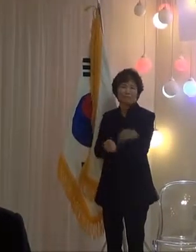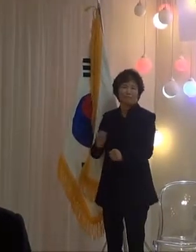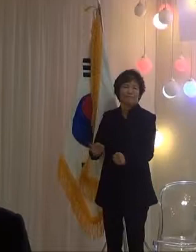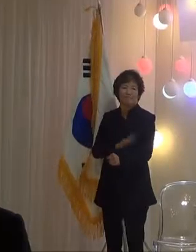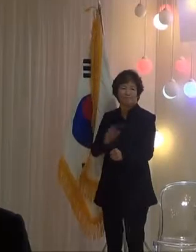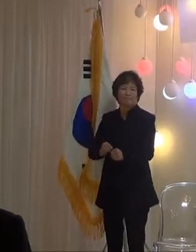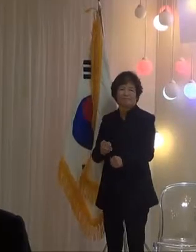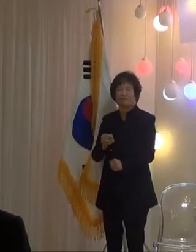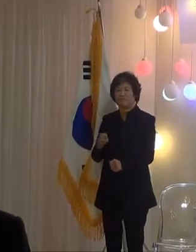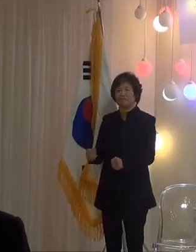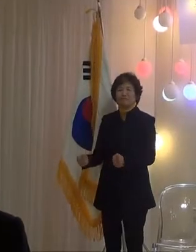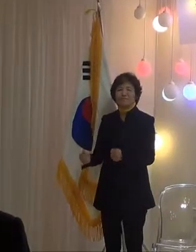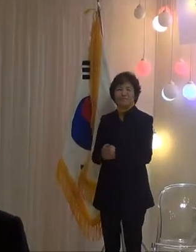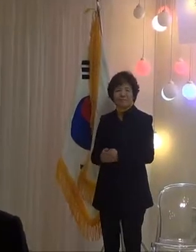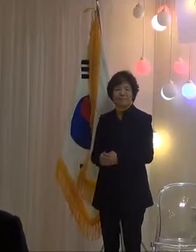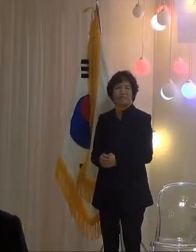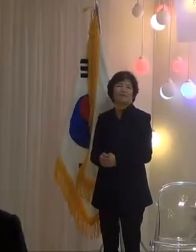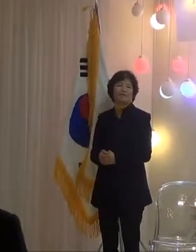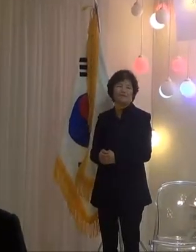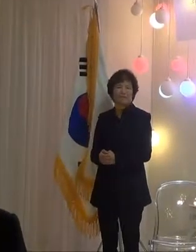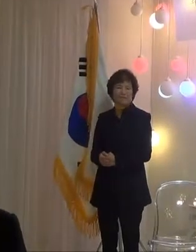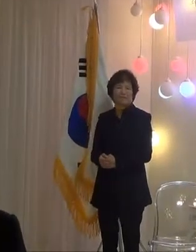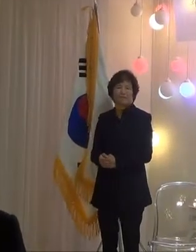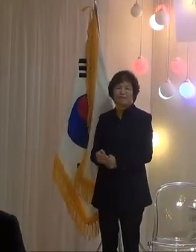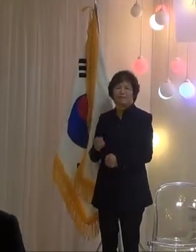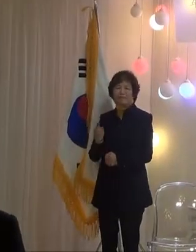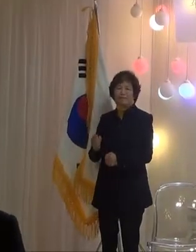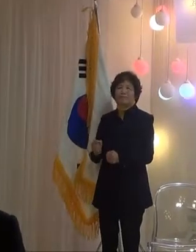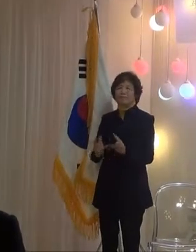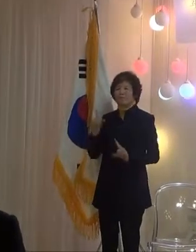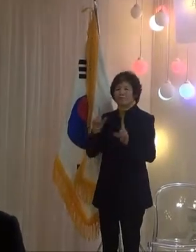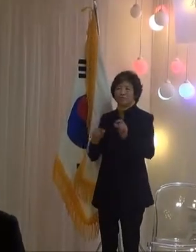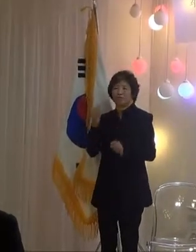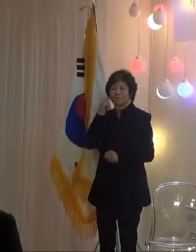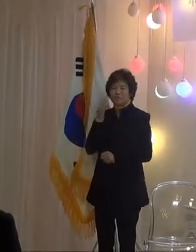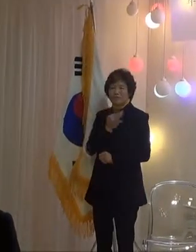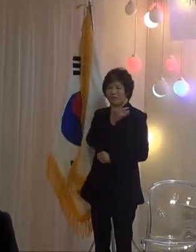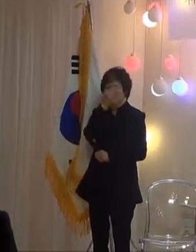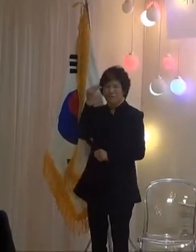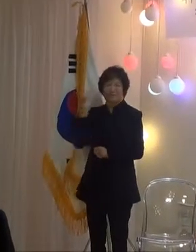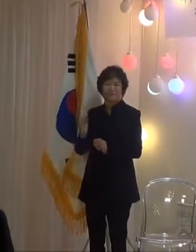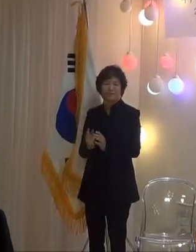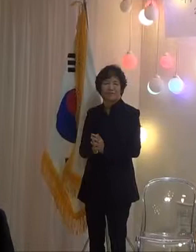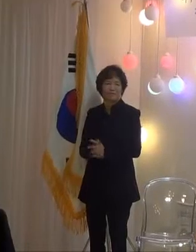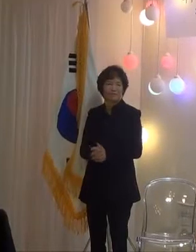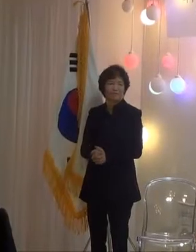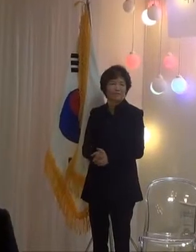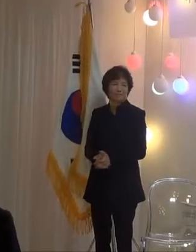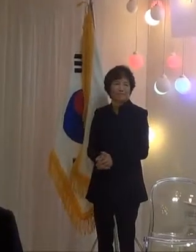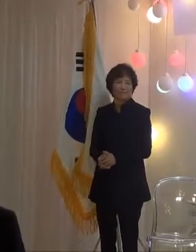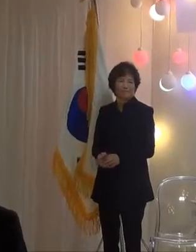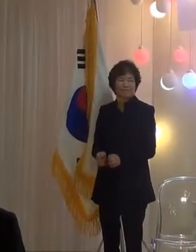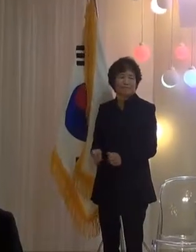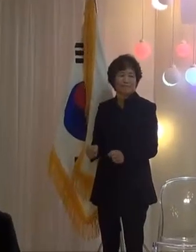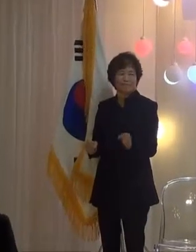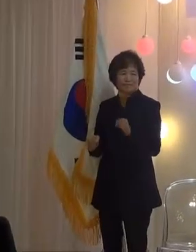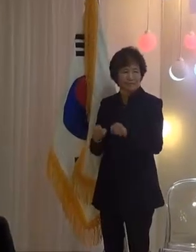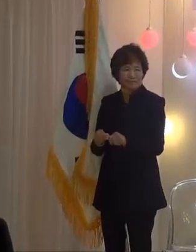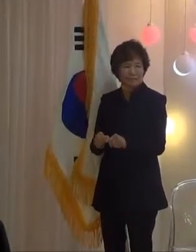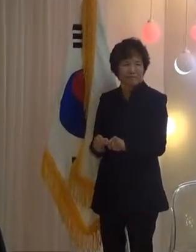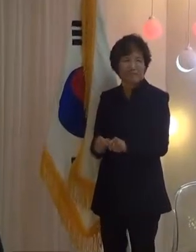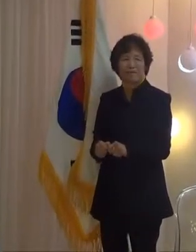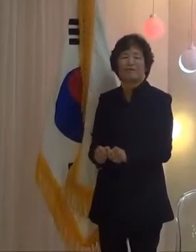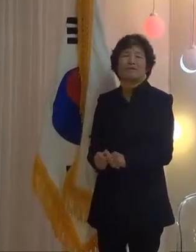것 같아요. 그게 너무 아름다워 보였고요. 그 옆에 제가 어떻게 보면 빌붙여서 제 스스로